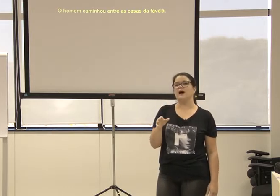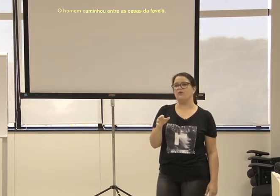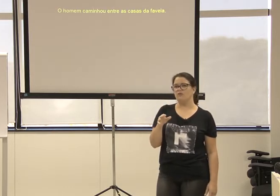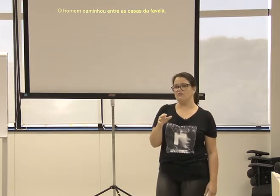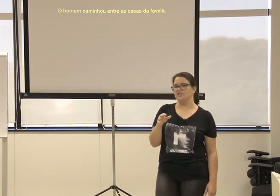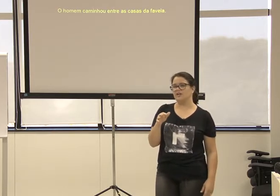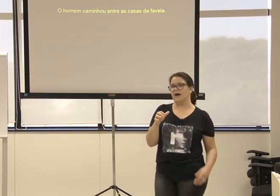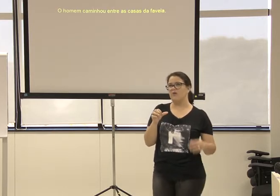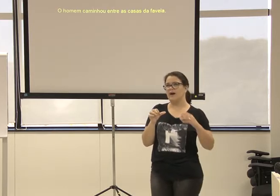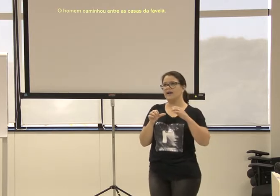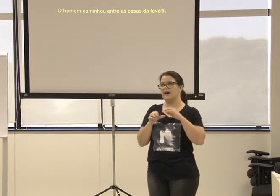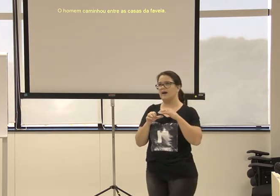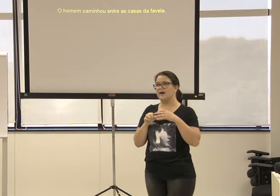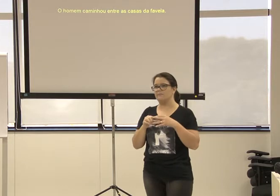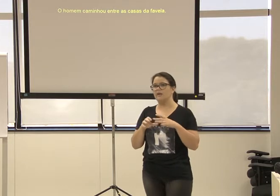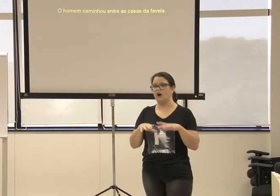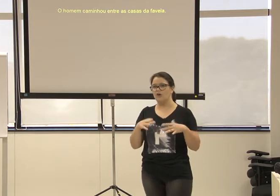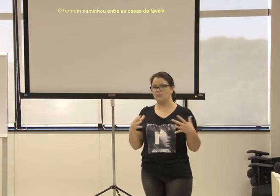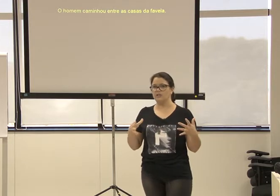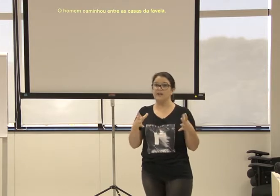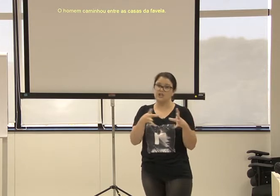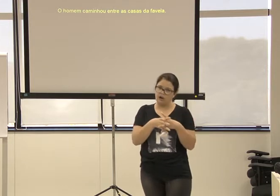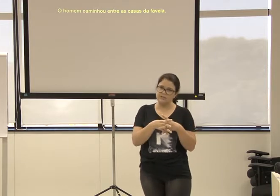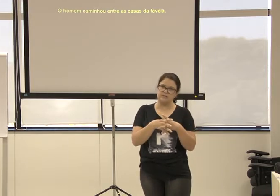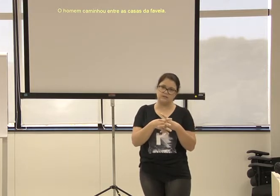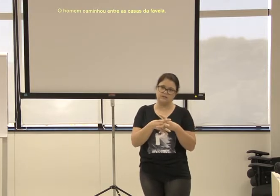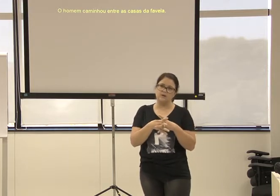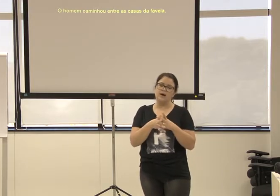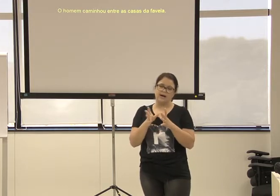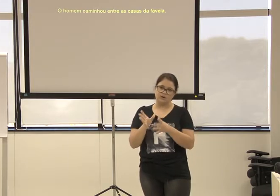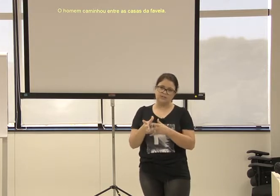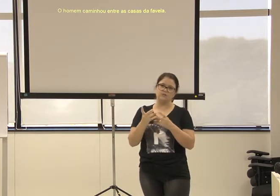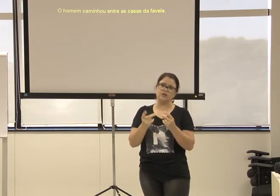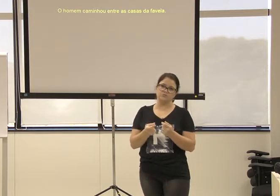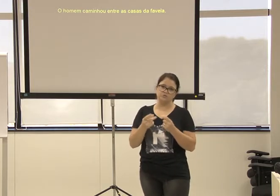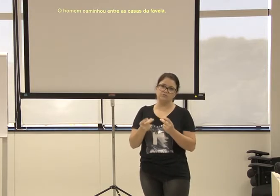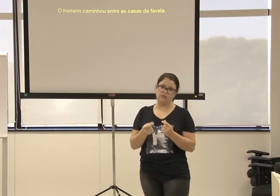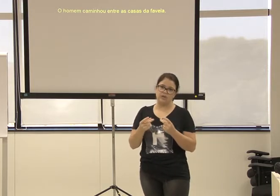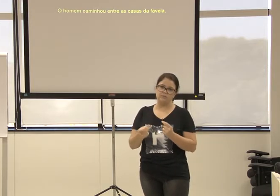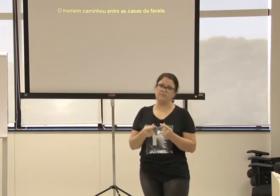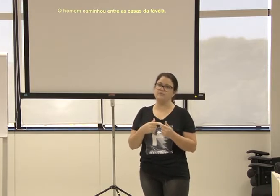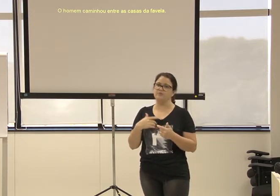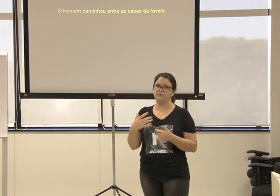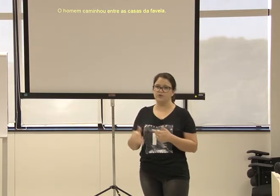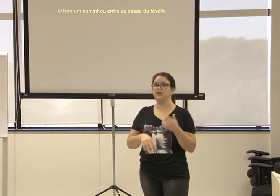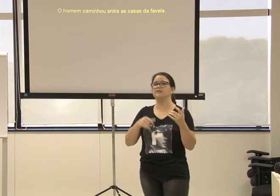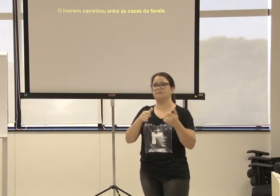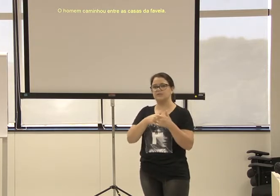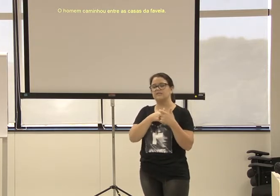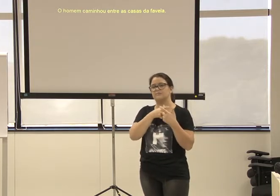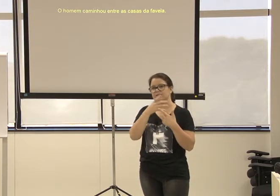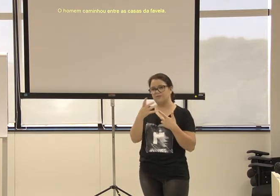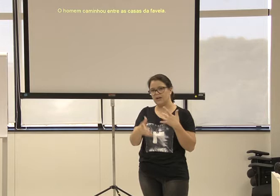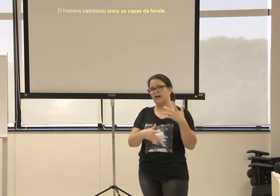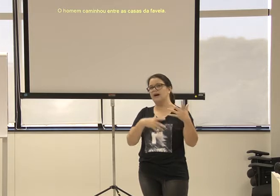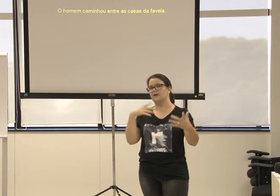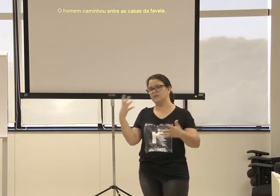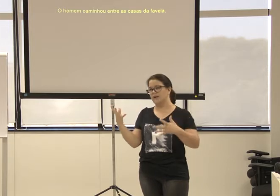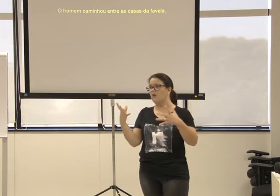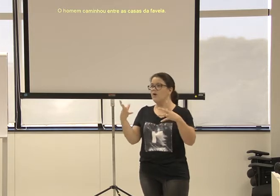o Vidigal era a melhor comunidade, a Rocinha. A Rocinha, durante muito tempo, foi muito violenta, depois eles pacificaram e tal,